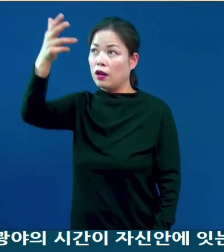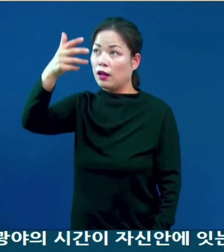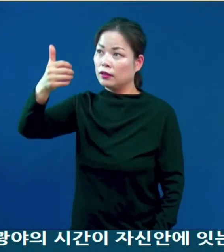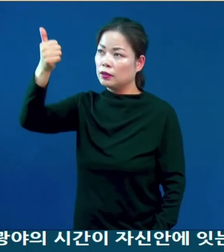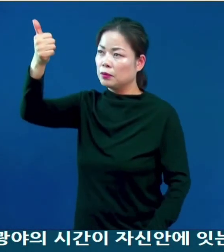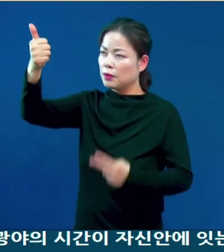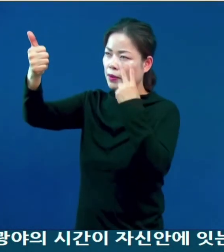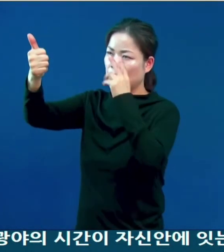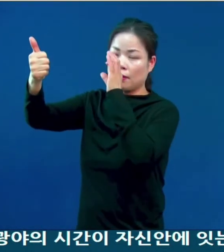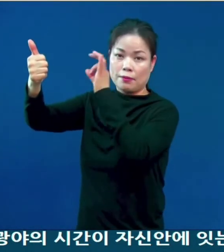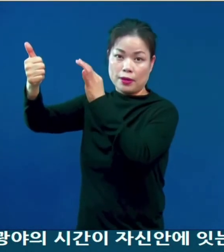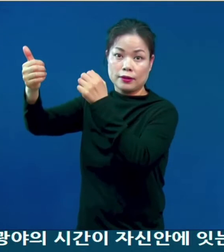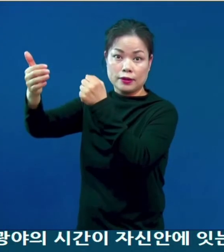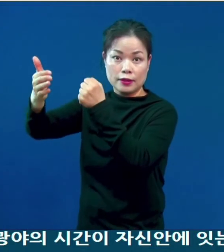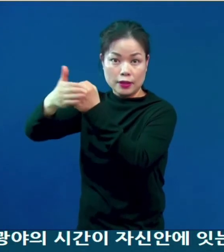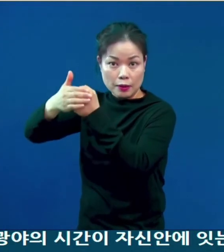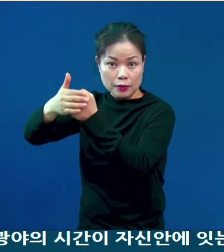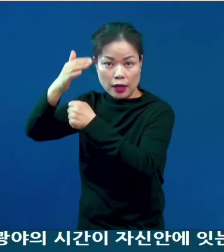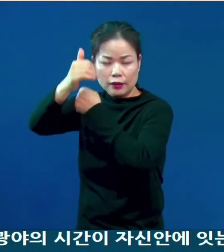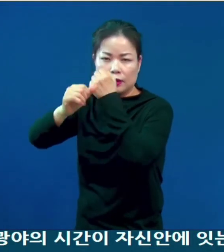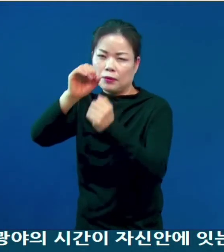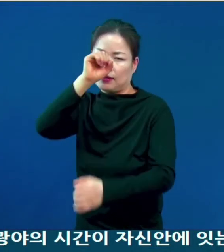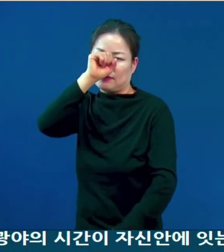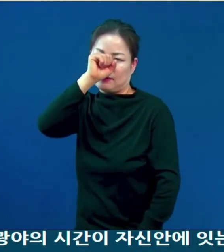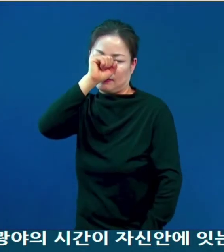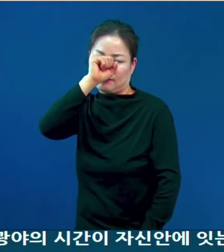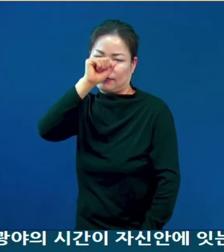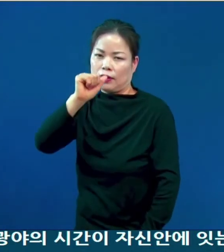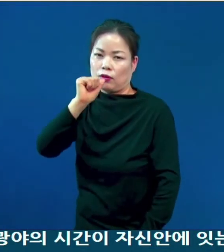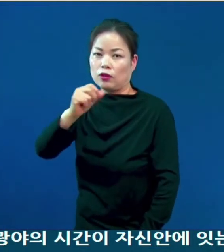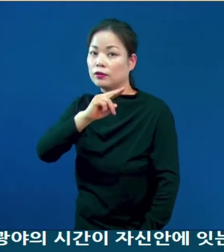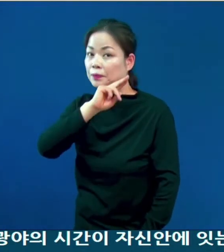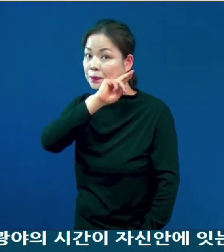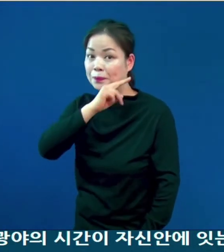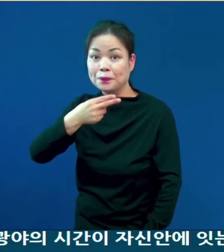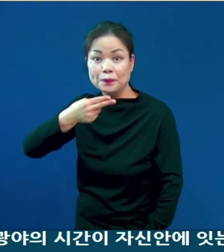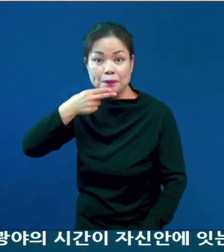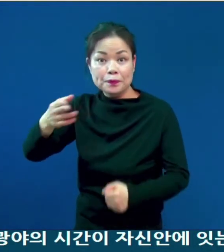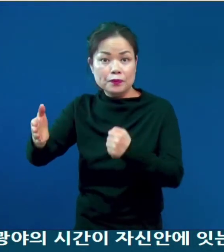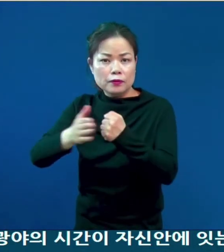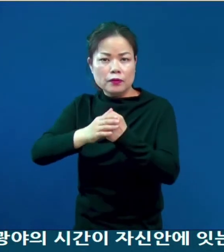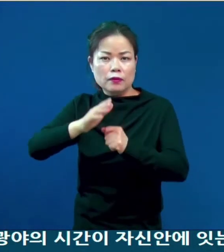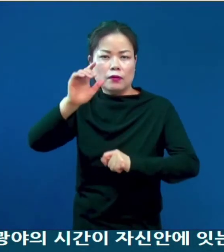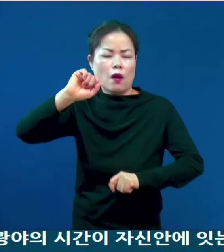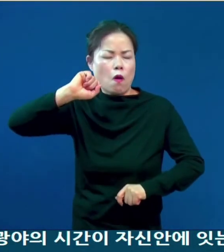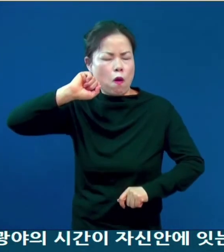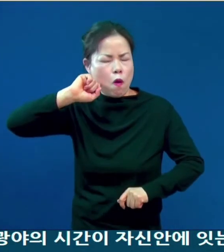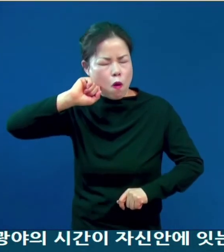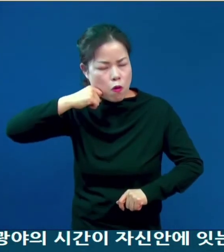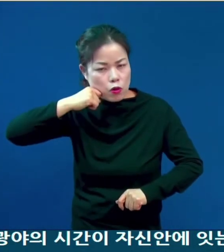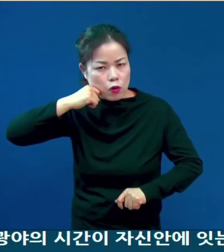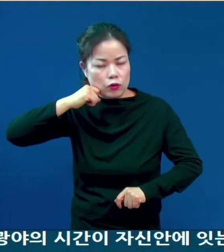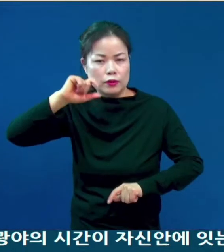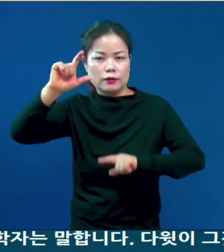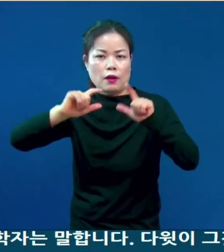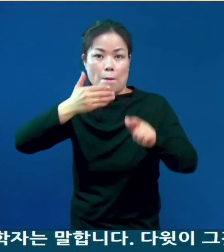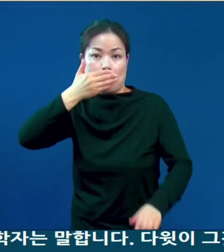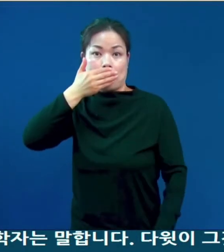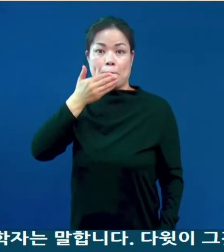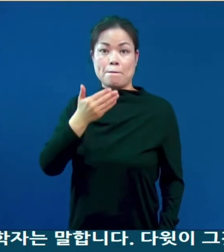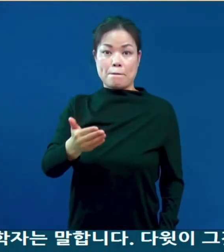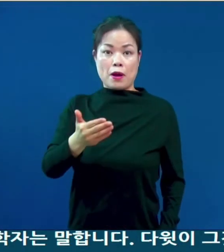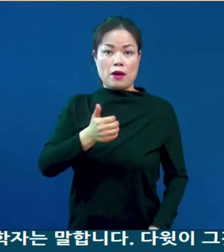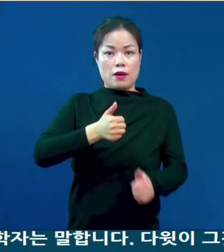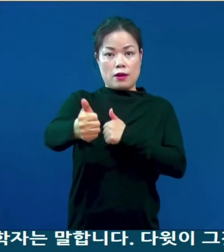아름다움을 바라보았기 때문에, 하나님의 선하심을 결코 의심하지 않았기 때문에 그 어려운 상황들을 느끈히 버텨냈던